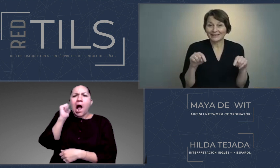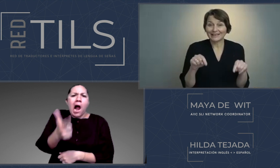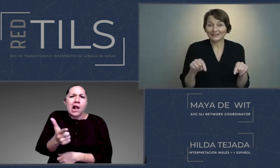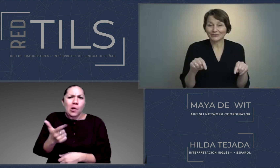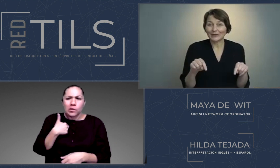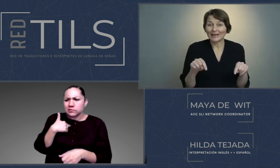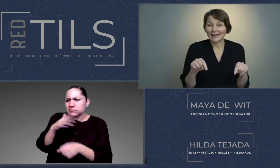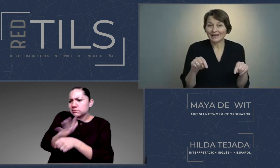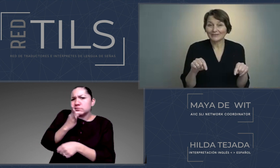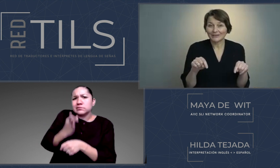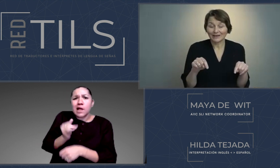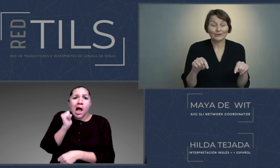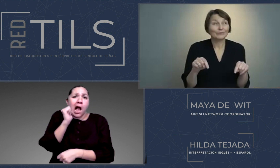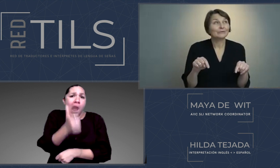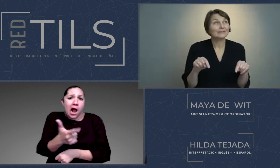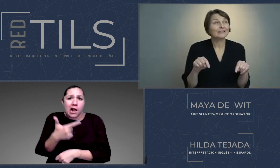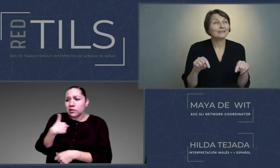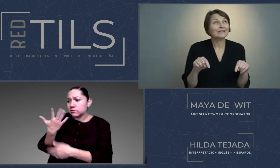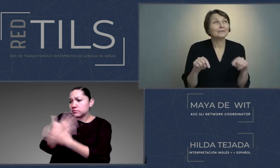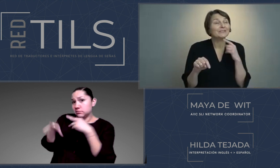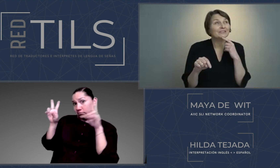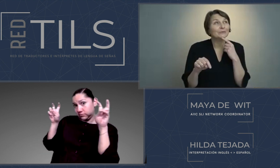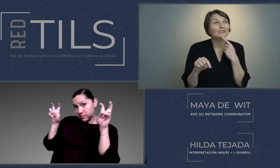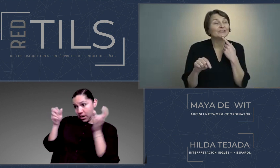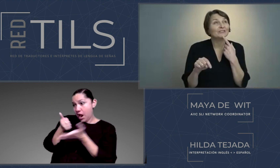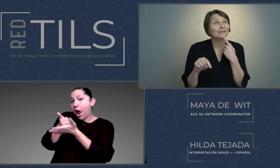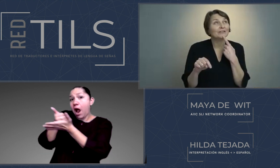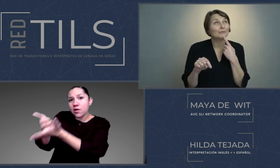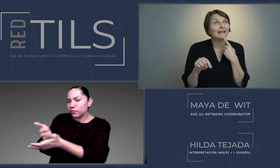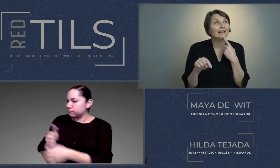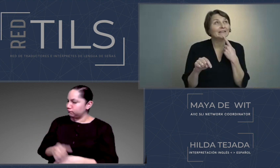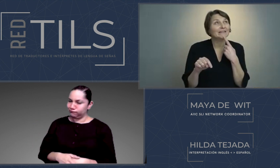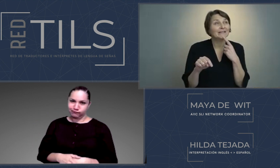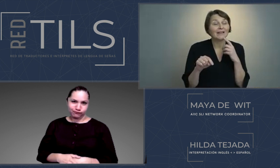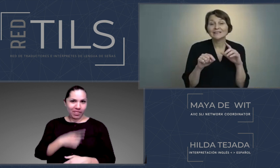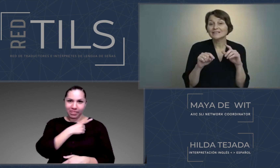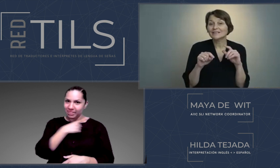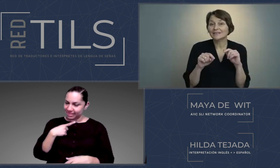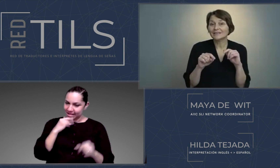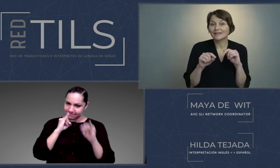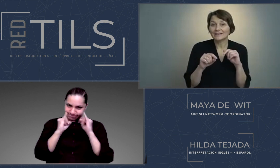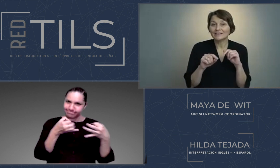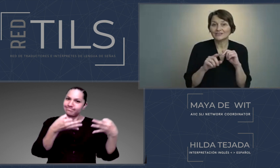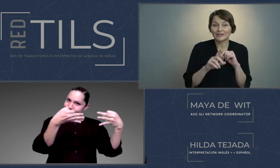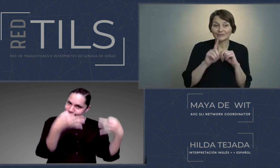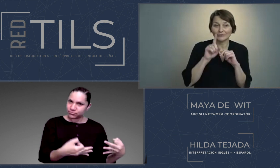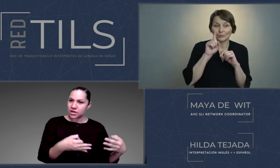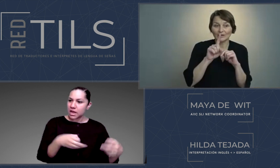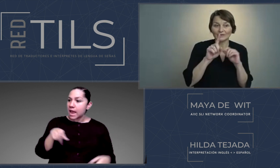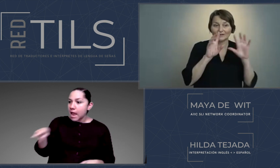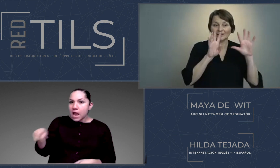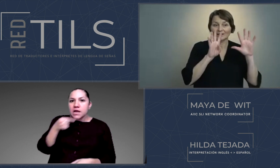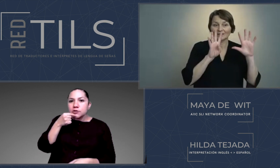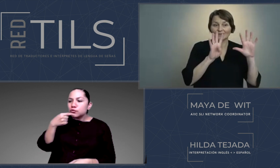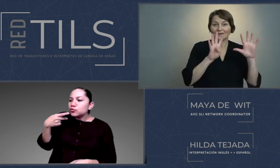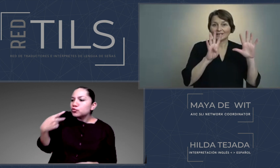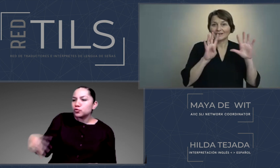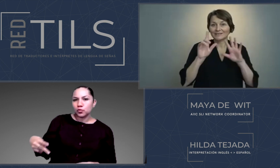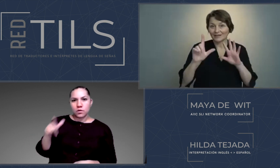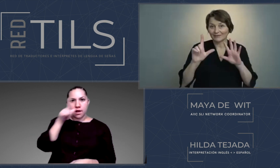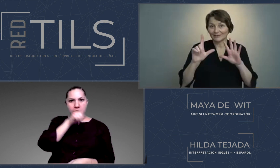lengua como la adquiere cualquier otro niño. A a manera de ejemplo, les voy a mencionar,